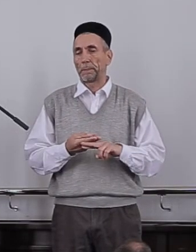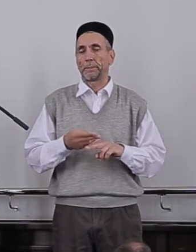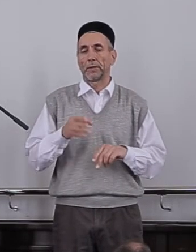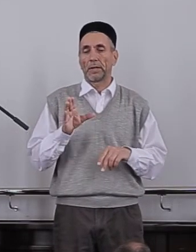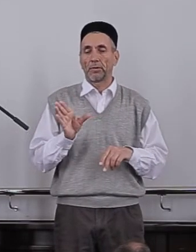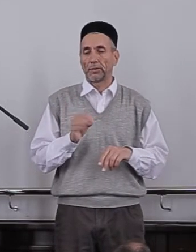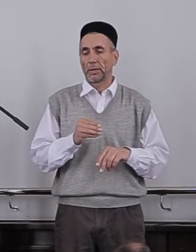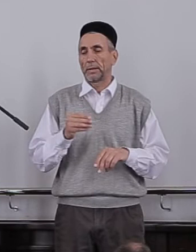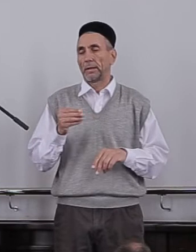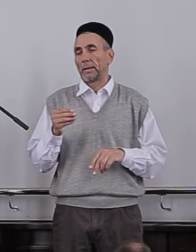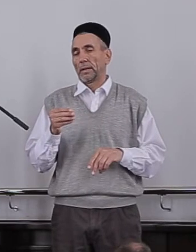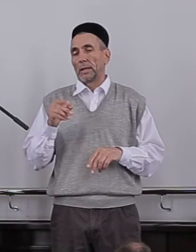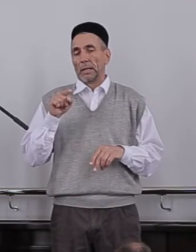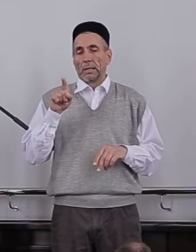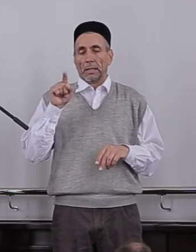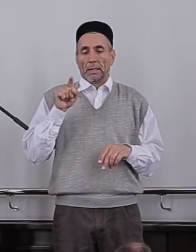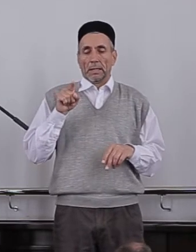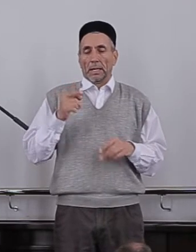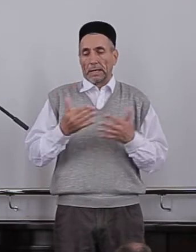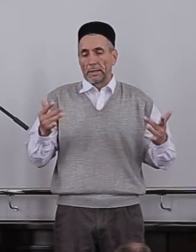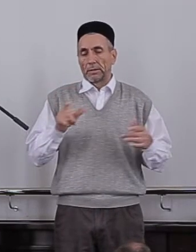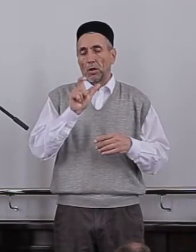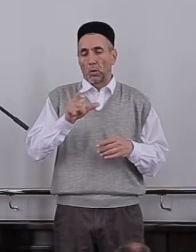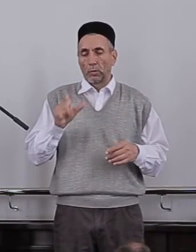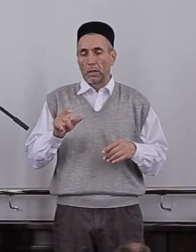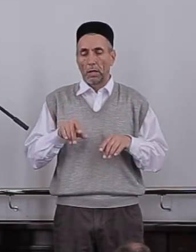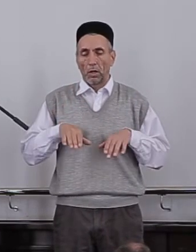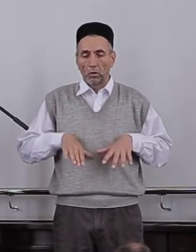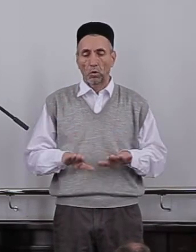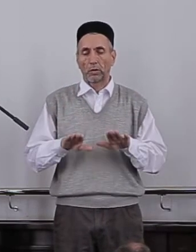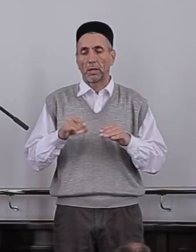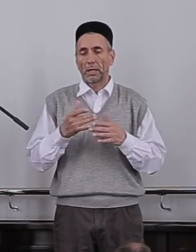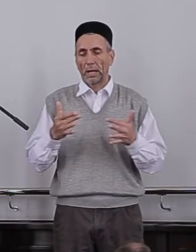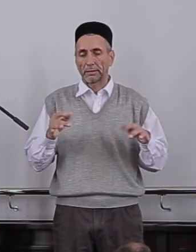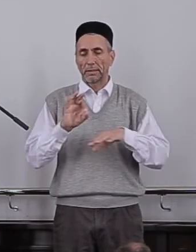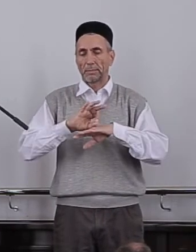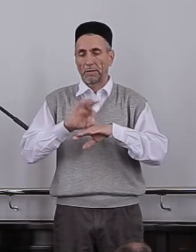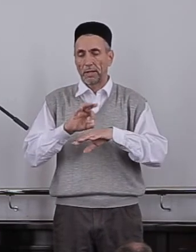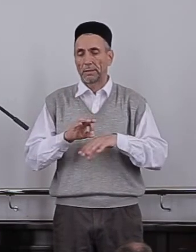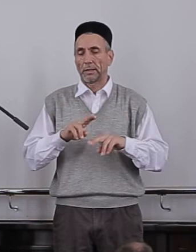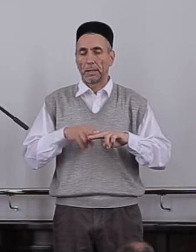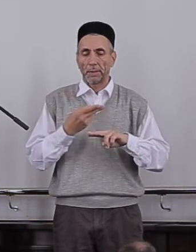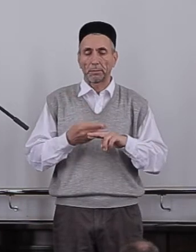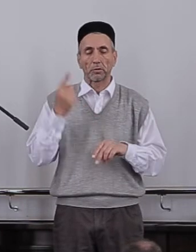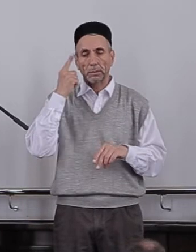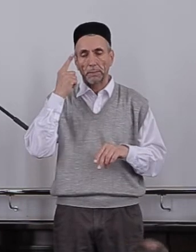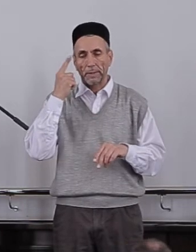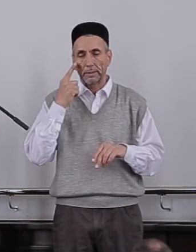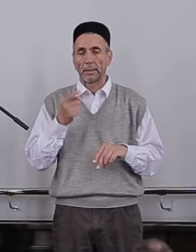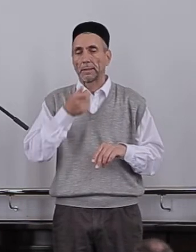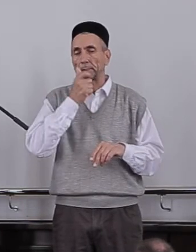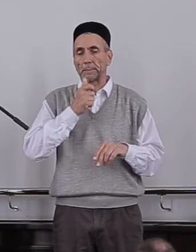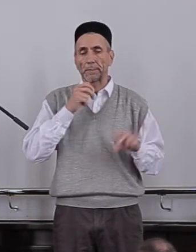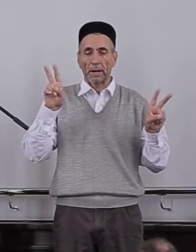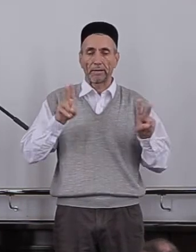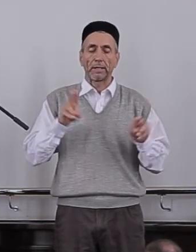қайырларымыз бітә. Екіншіден, міне, түрлі кішілер, түрлі аяқлары, түрлі жерлер болсын. Біз бұл бір намаларға тиешпіз. Тәртіп бар екен,